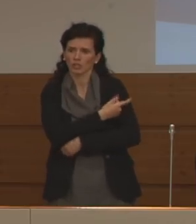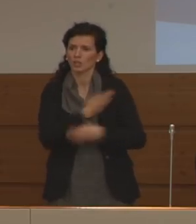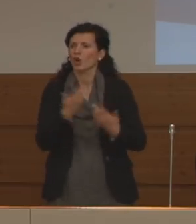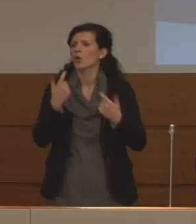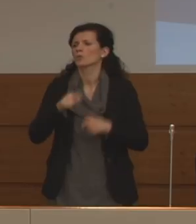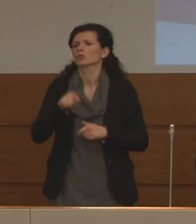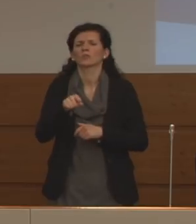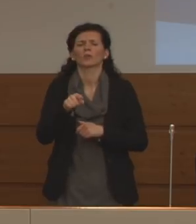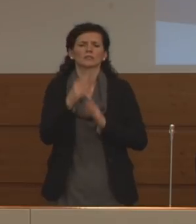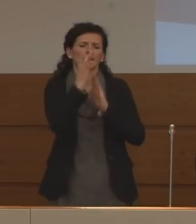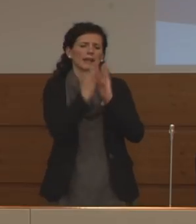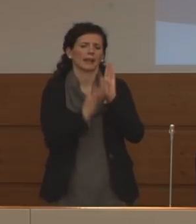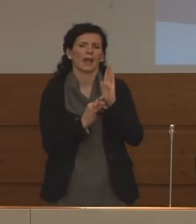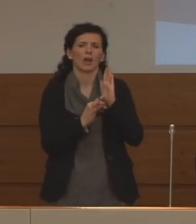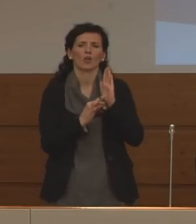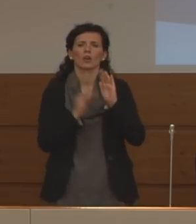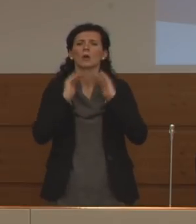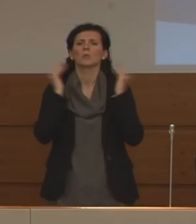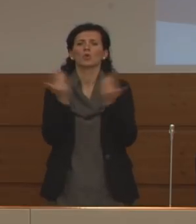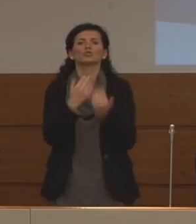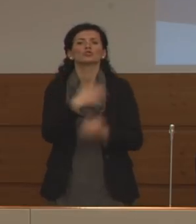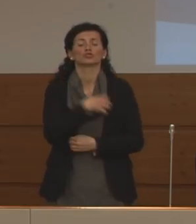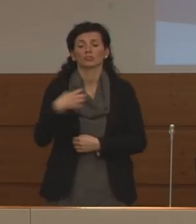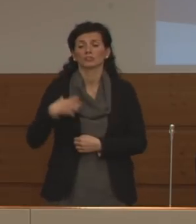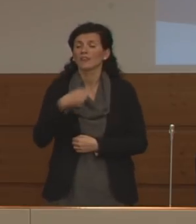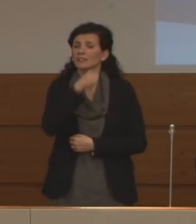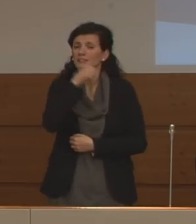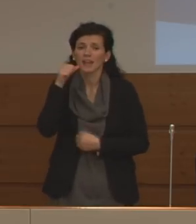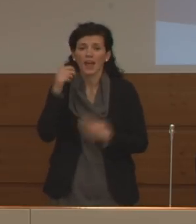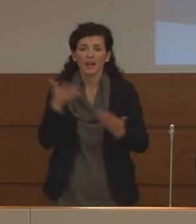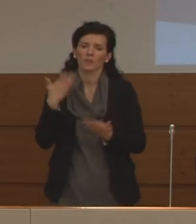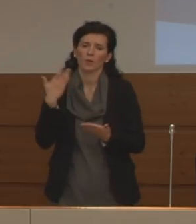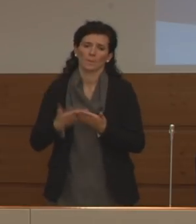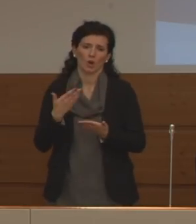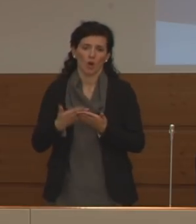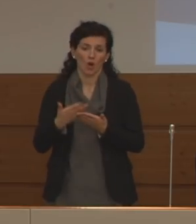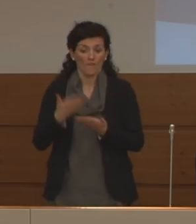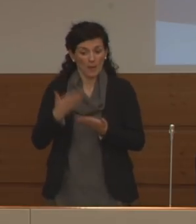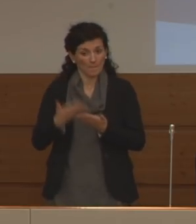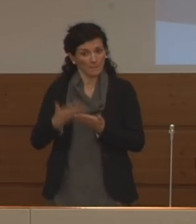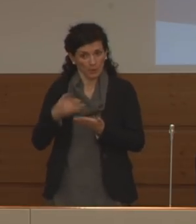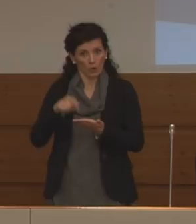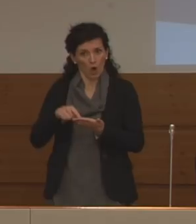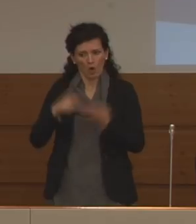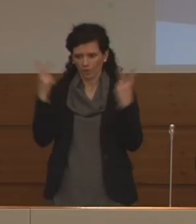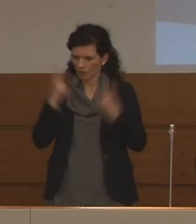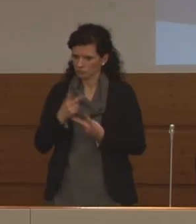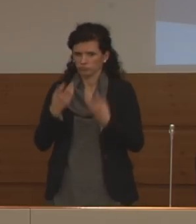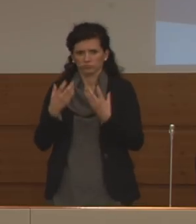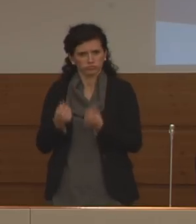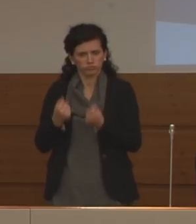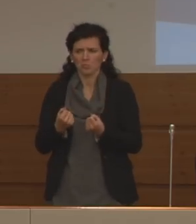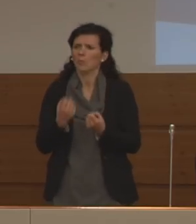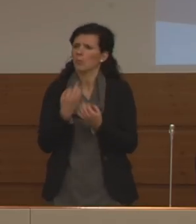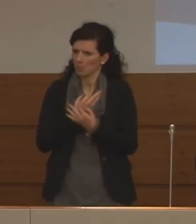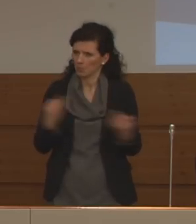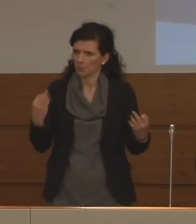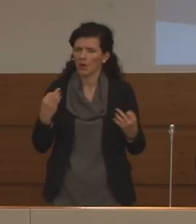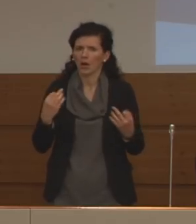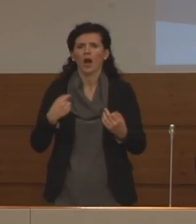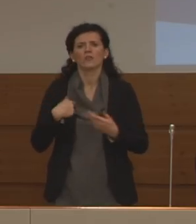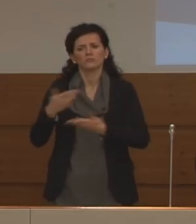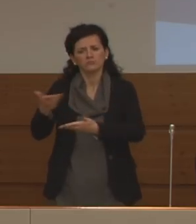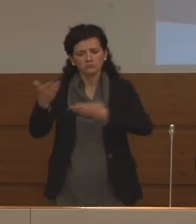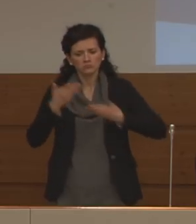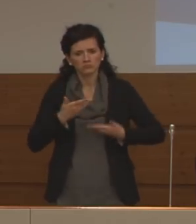scientifico prove inconfutabili quindi ben vengano i clinical trials